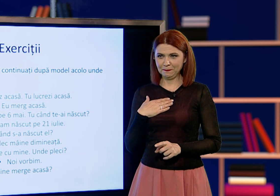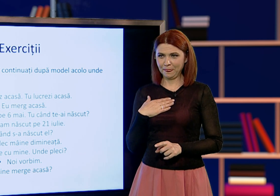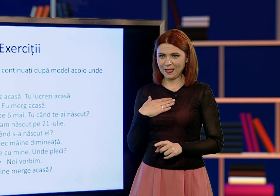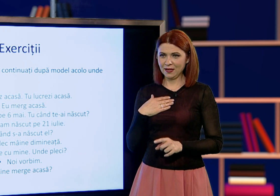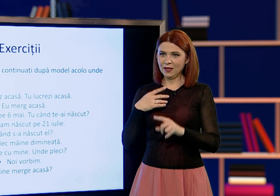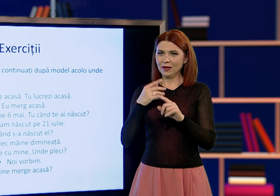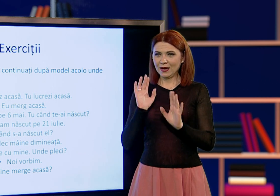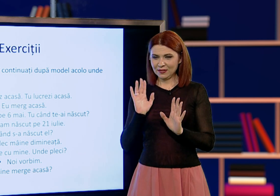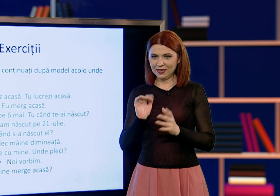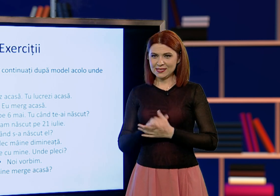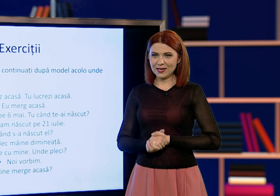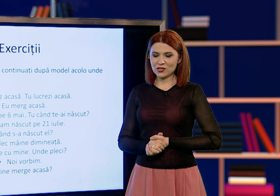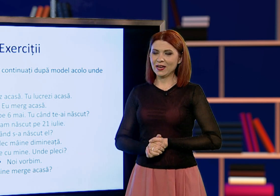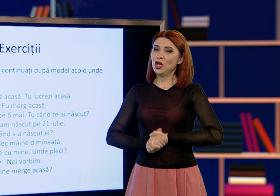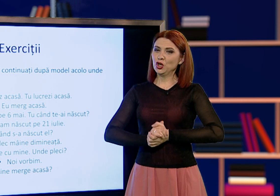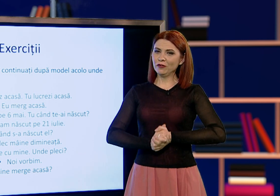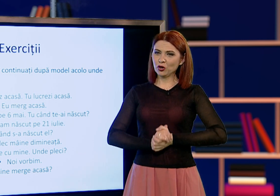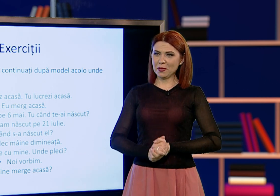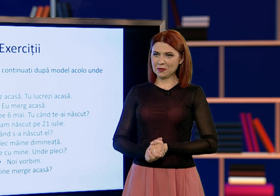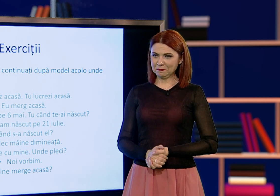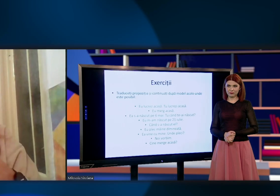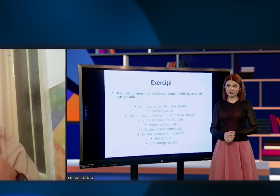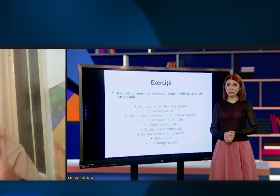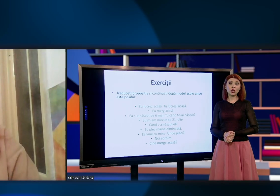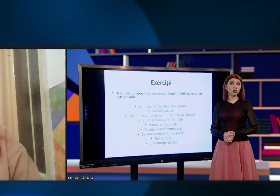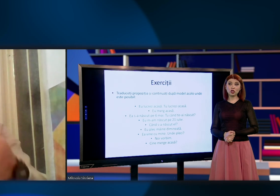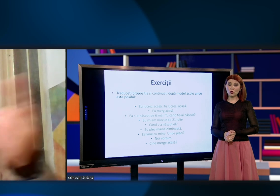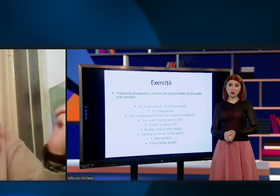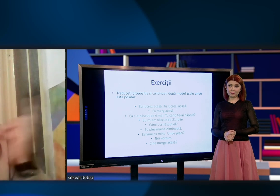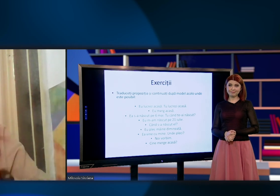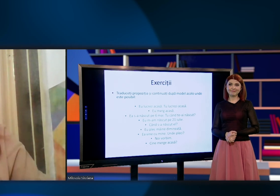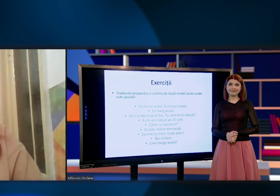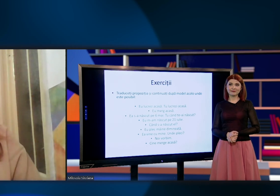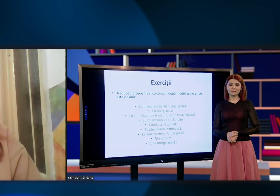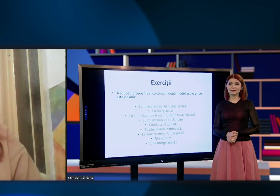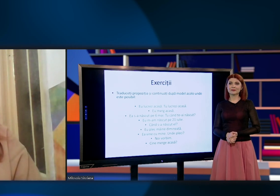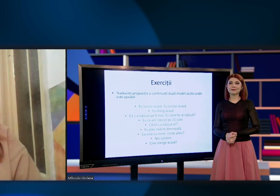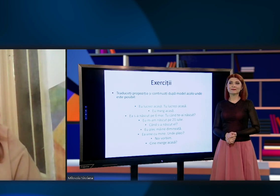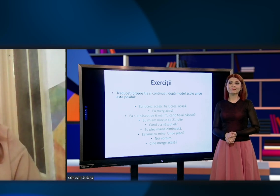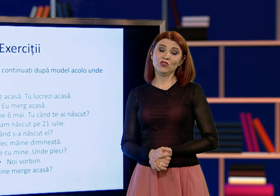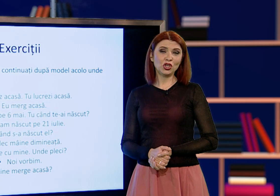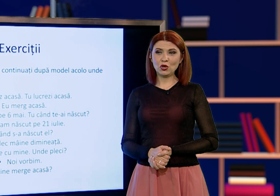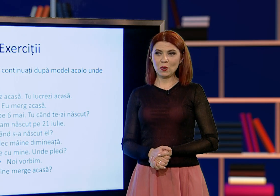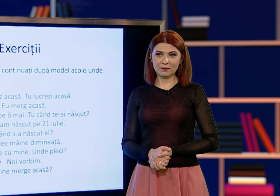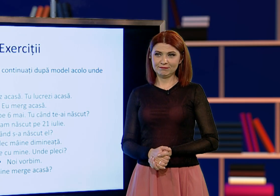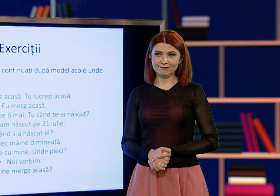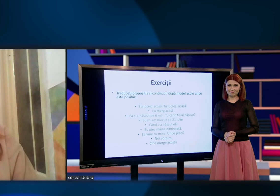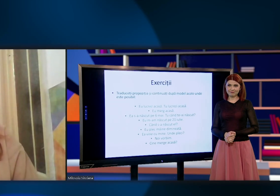da altfel Este altceva Noi vorbim noi noi două noi două noi